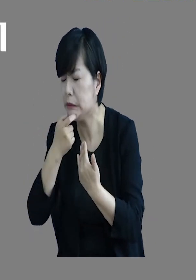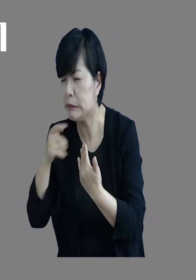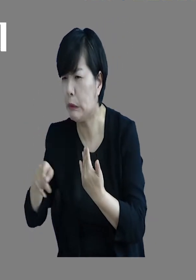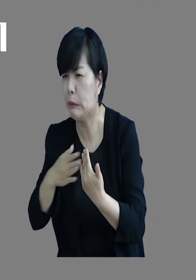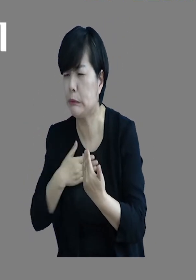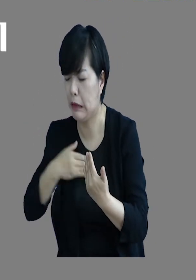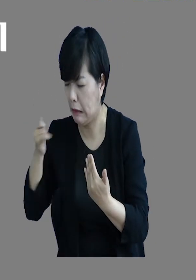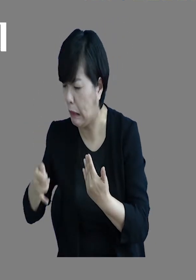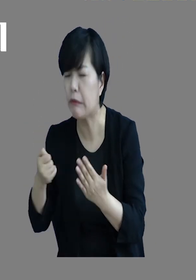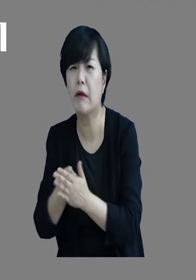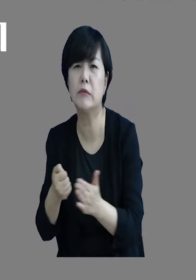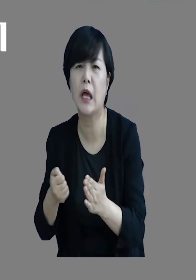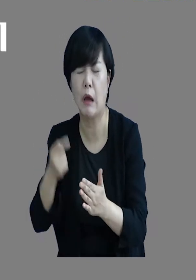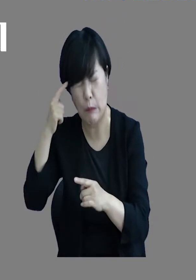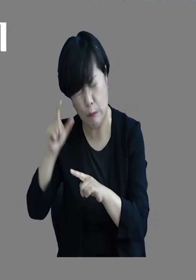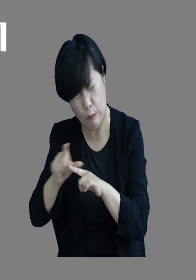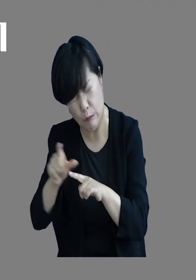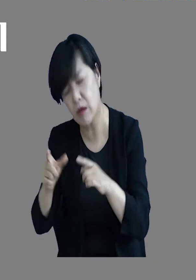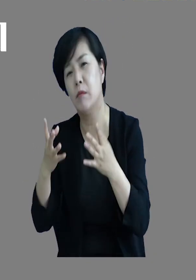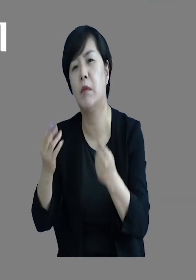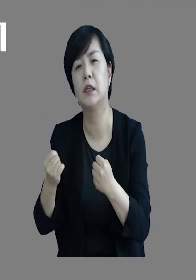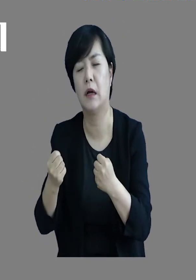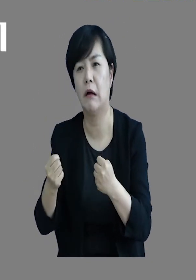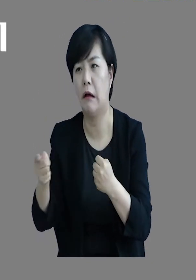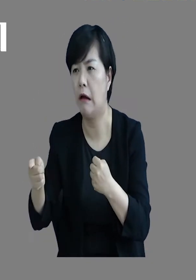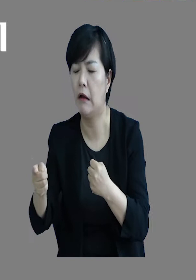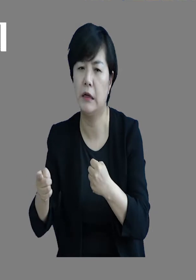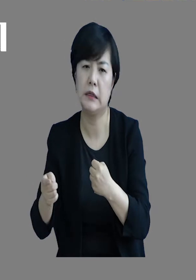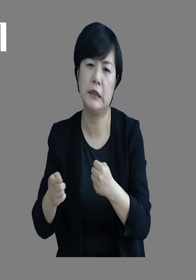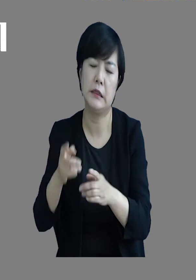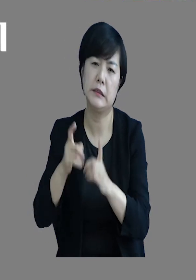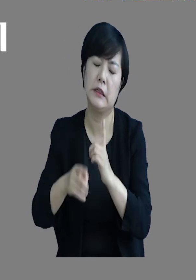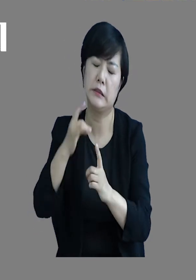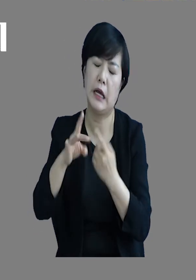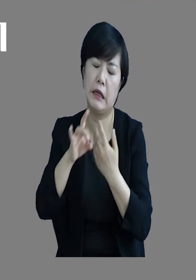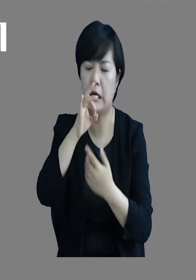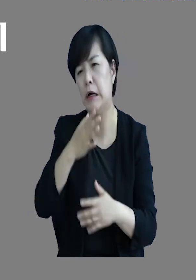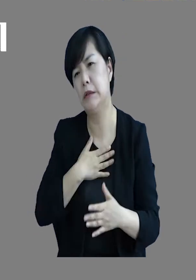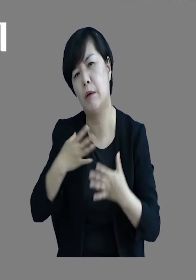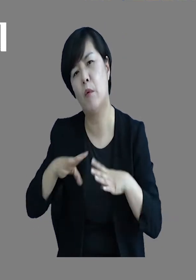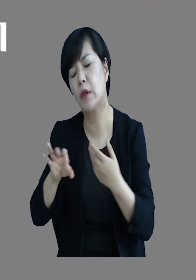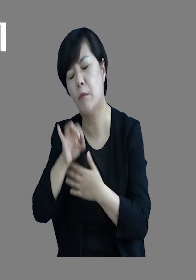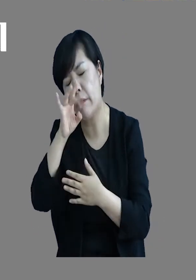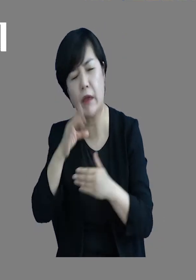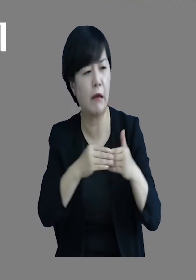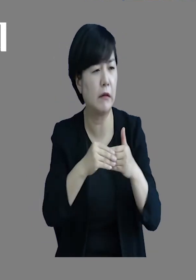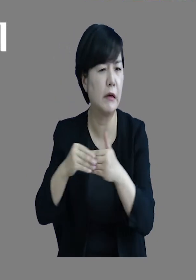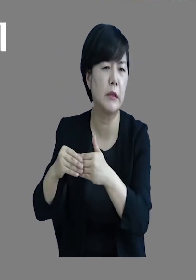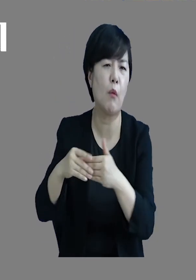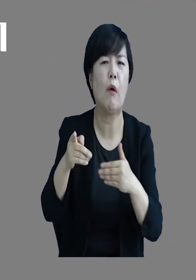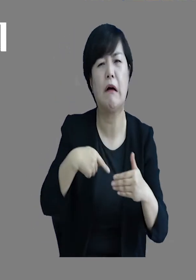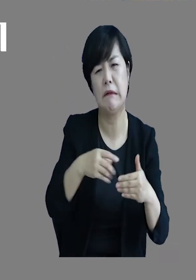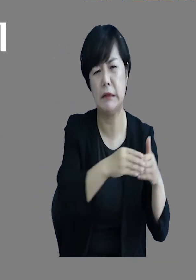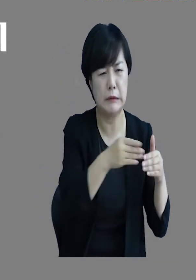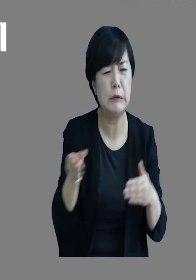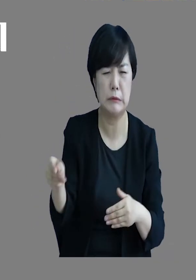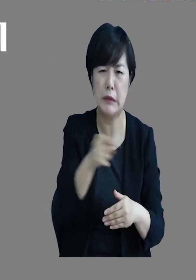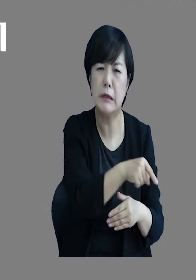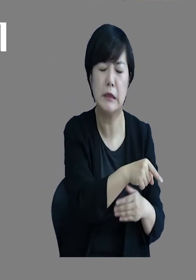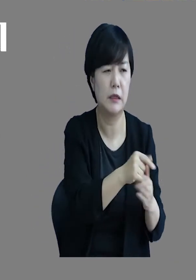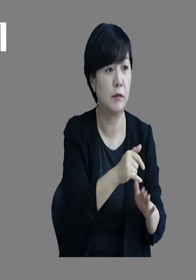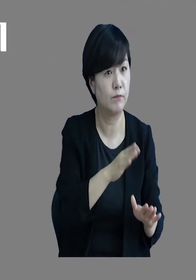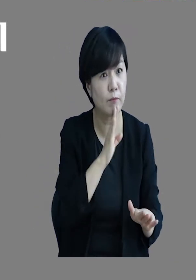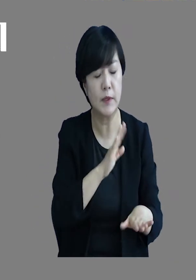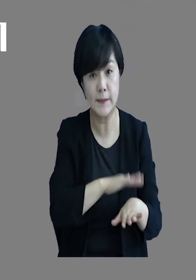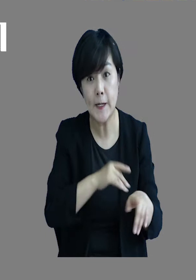거예요. 고민이 많이 되더라고요. 결국 지가 안 되면 데려와야죠. 뭐 다시 농학교 제가 또 막 양해를 구했죠. 뭐. 정말